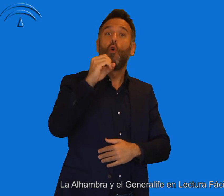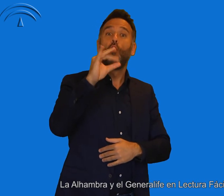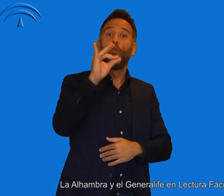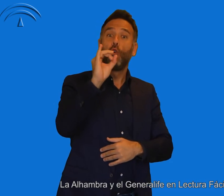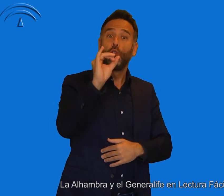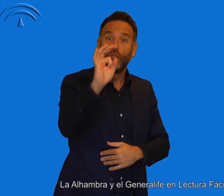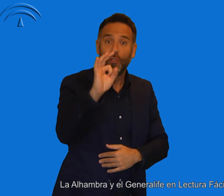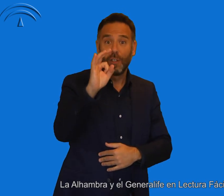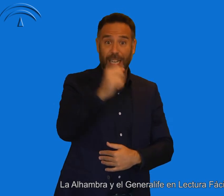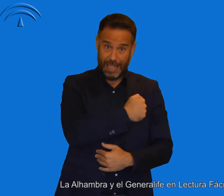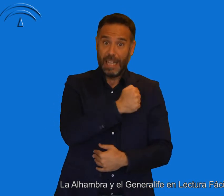de religión cristiana.